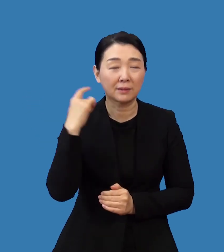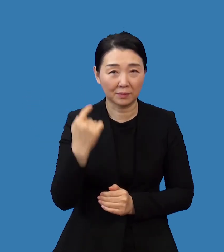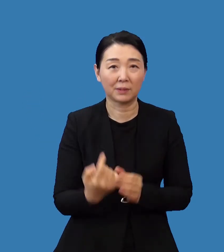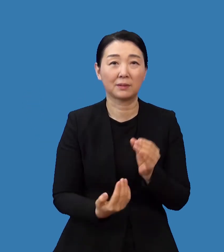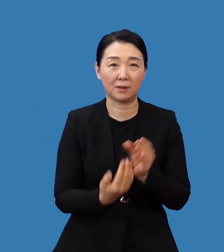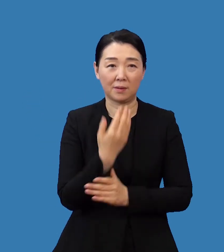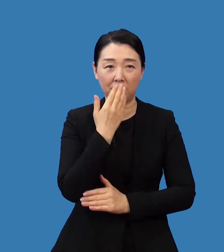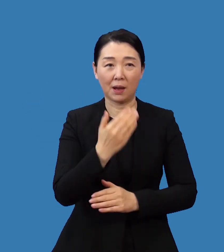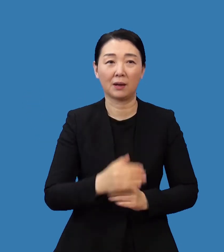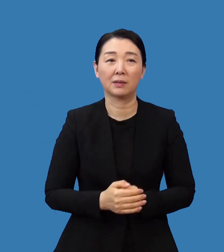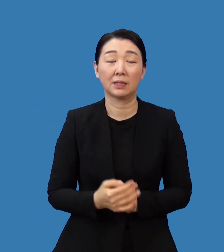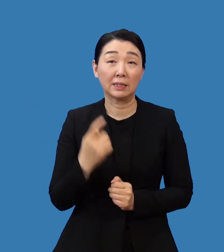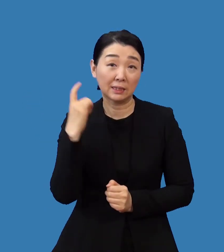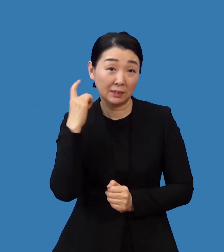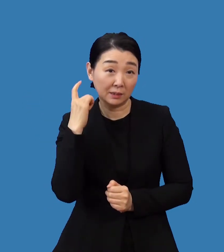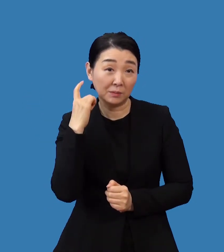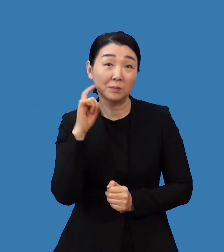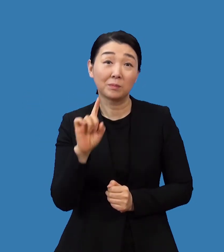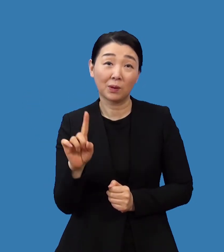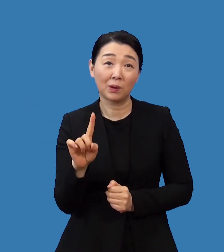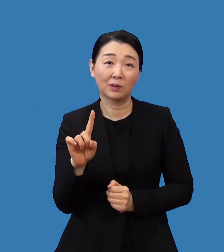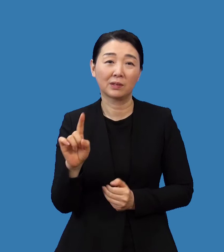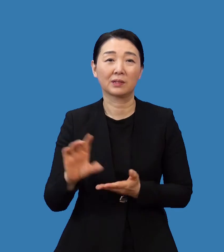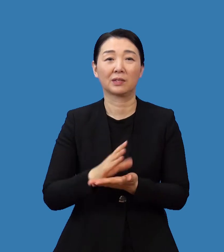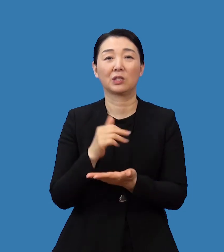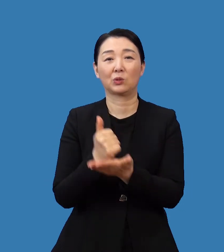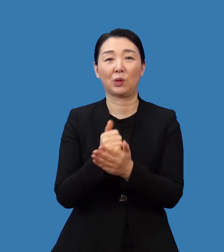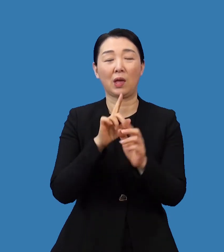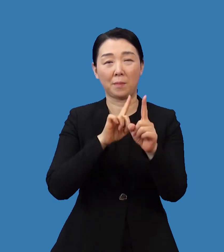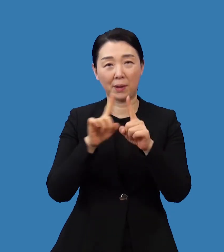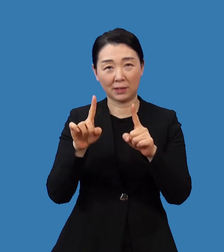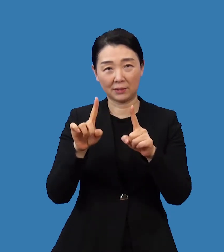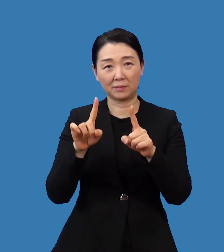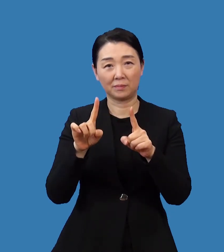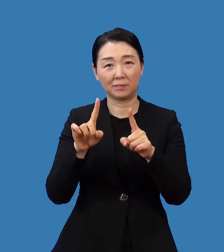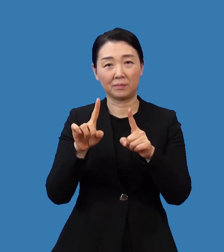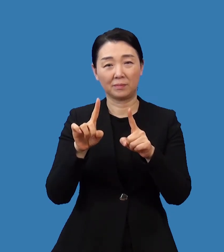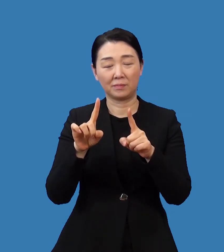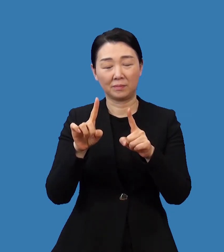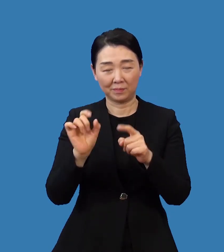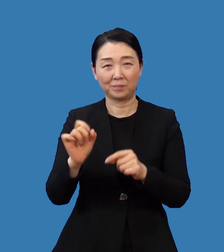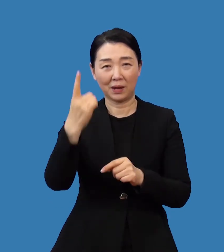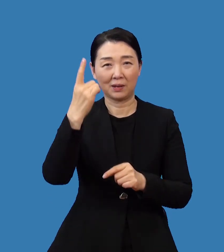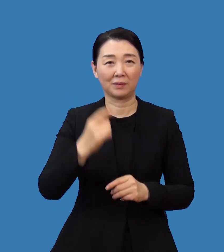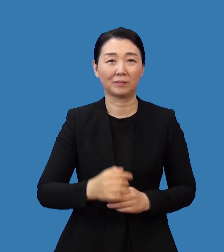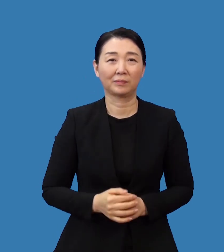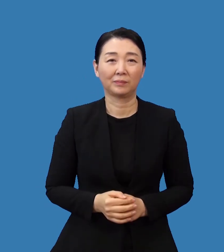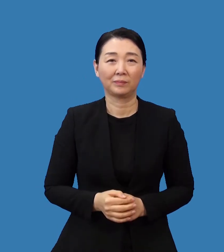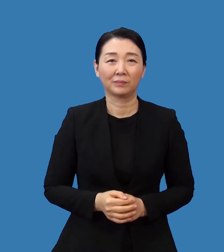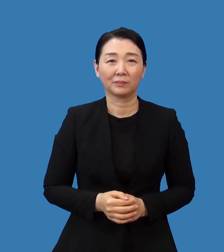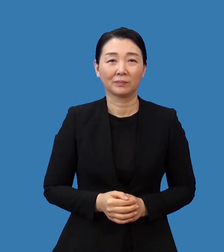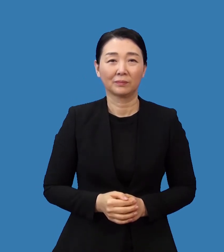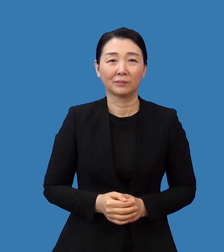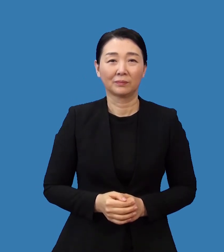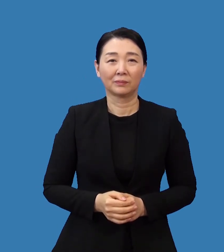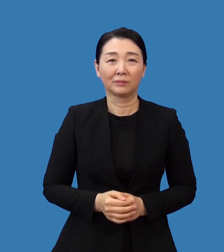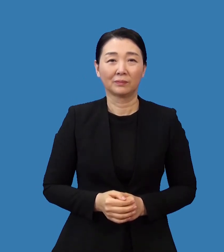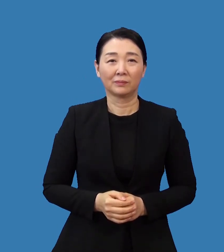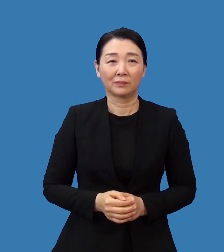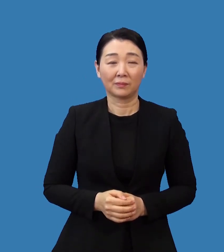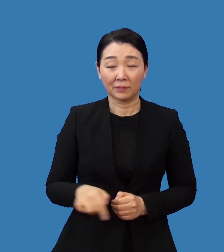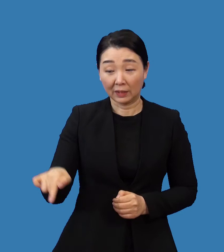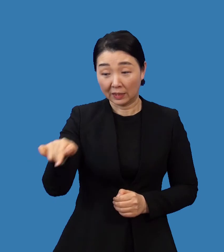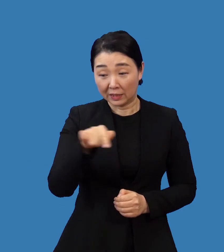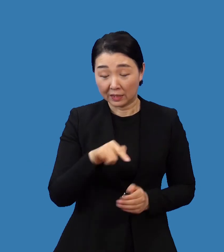나며, 들음은 뭐예요? 그리스도의 말씀으로 말미암은 것이라. 자,